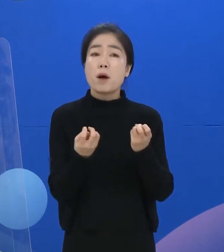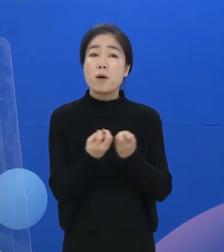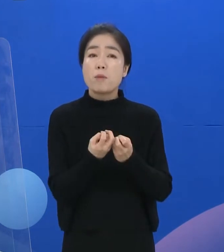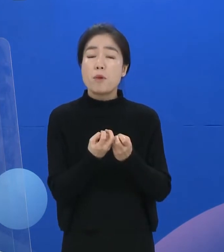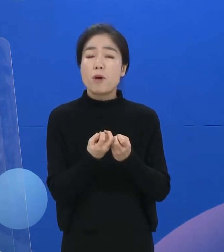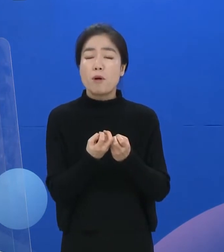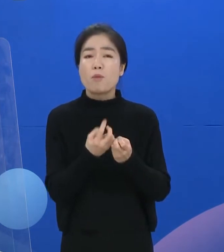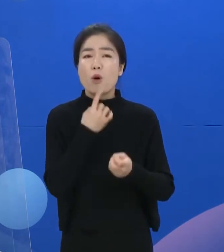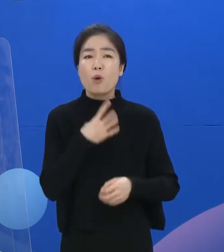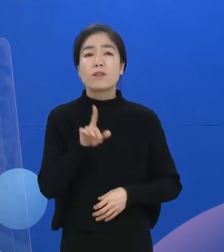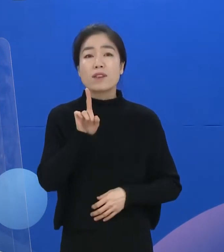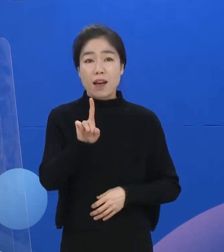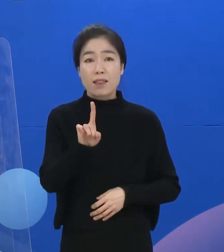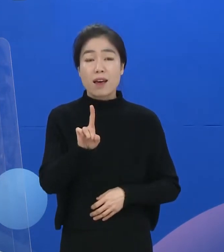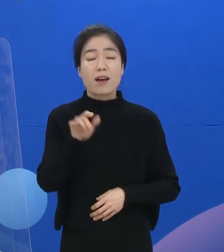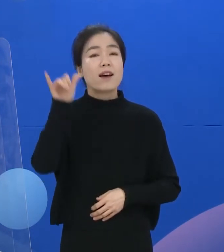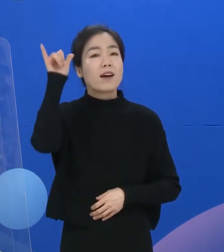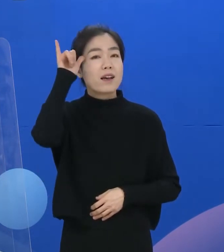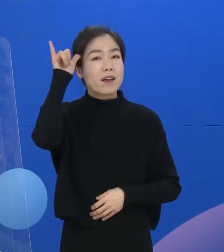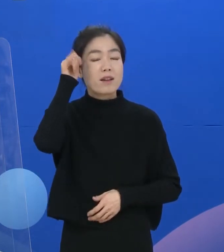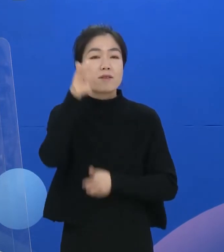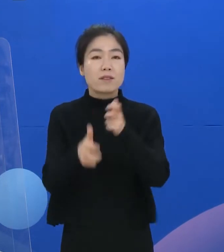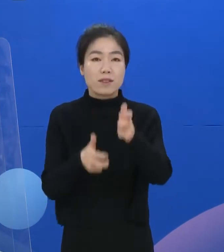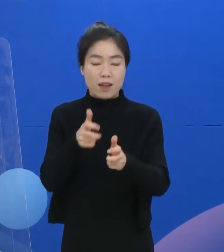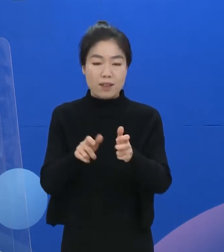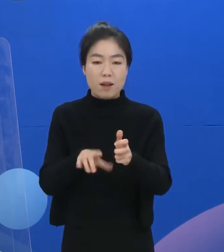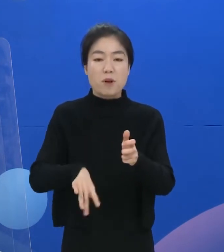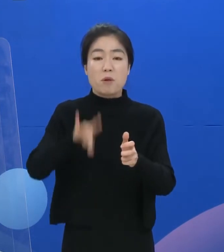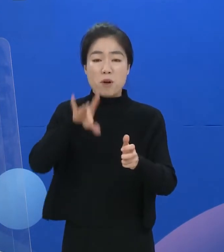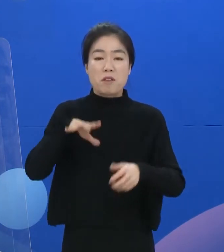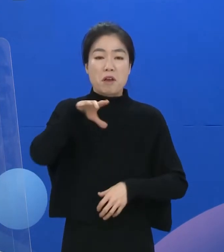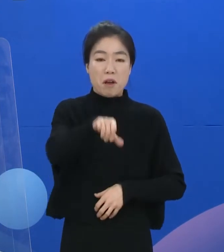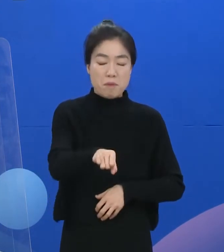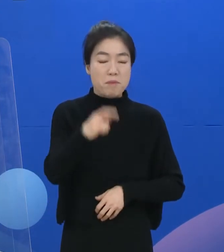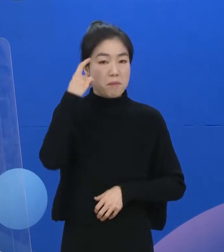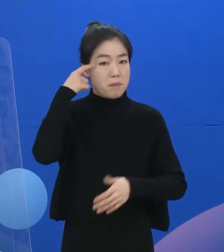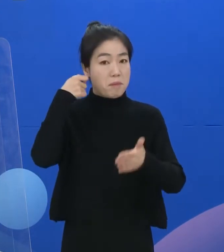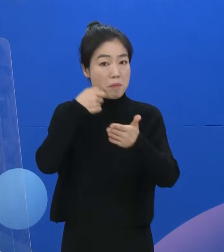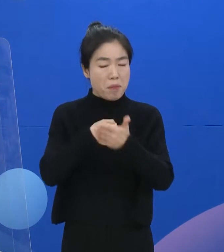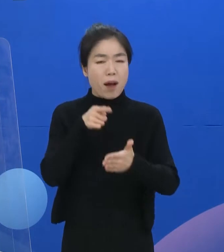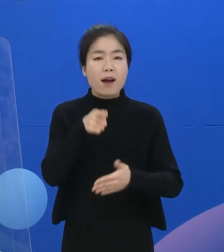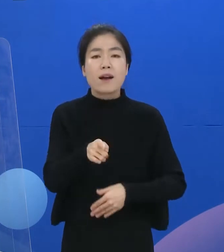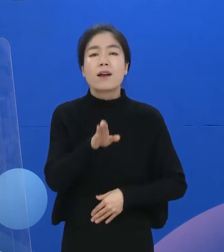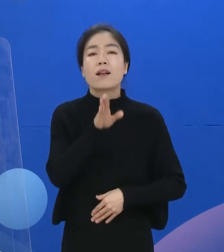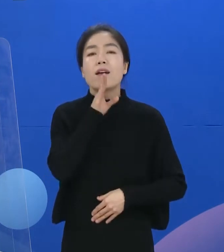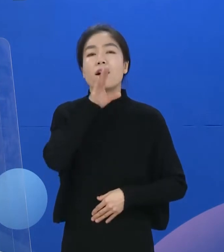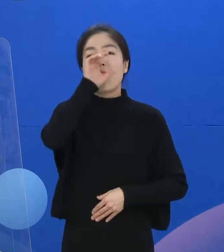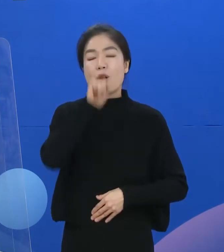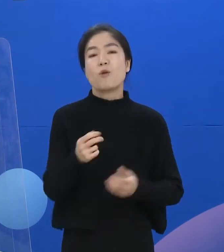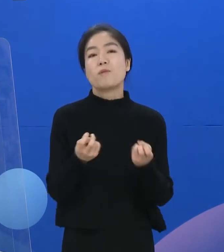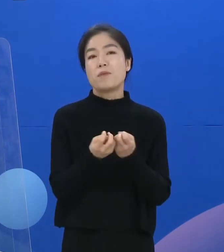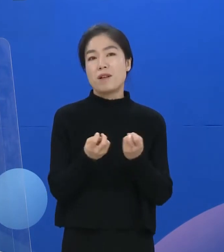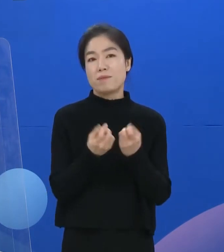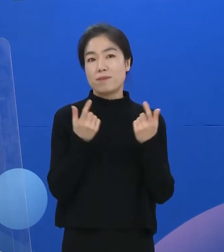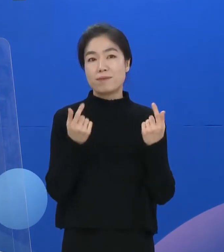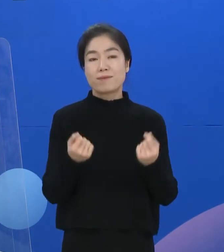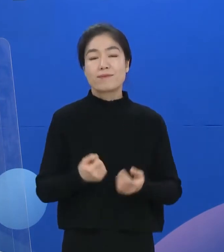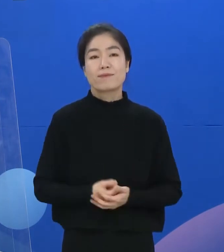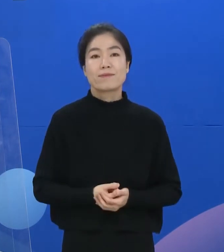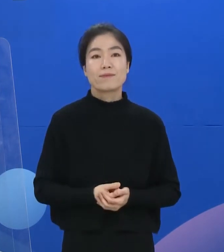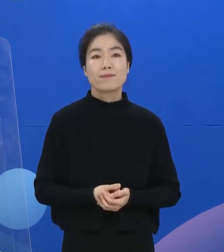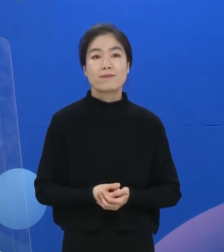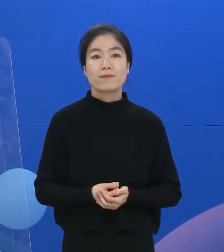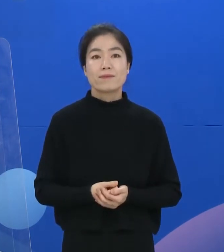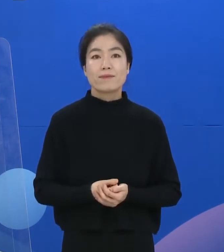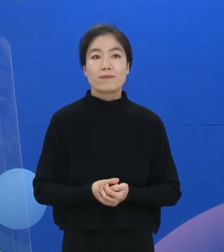경제적으로 크게 뒤쳐진 광주가 앞선 도시들을 초월할 수 있는 유일한 돌파구가 인공지능 산업을